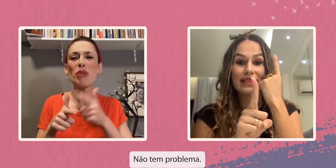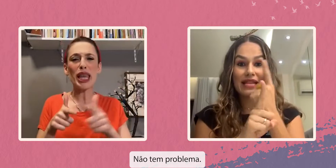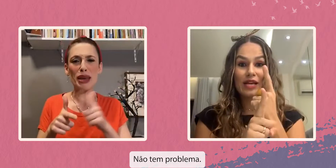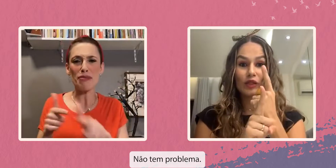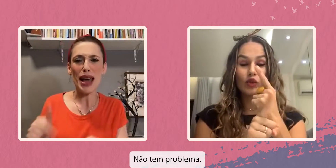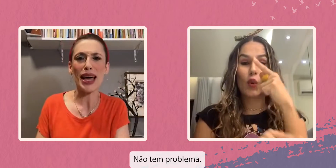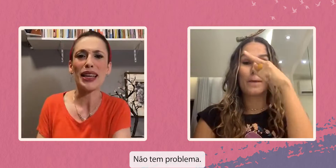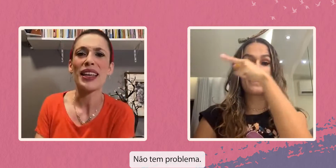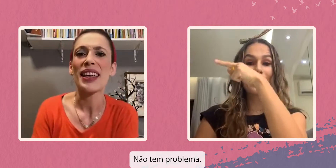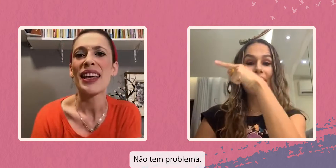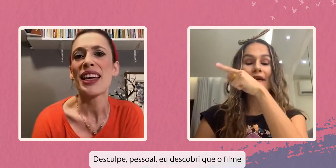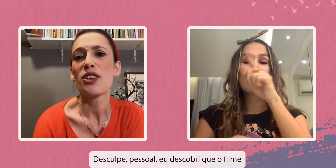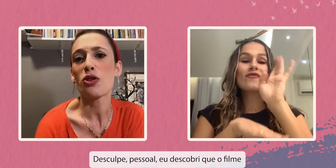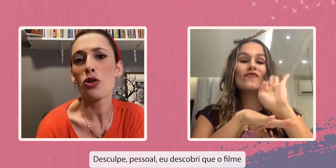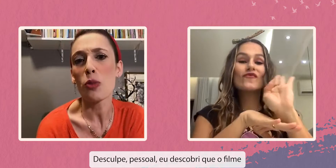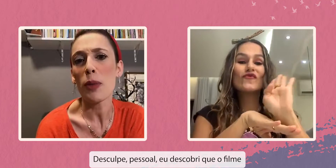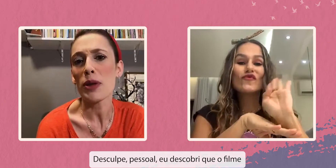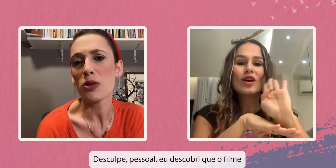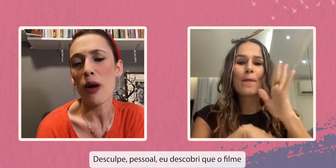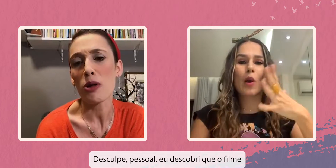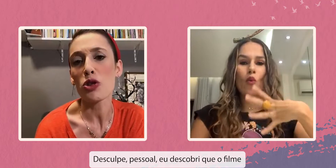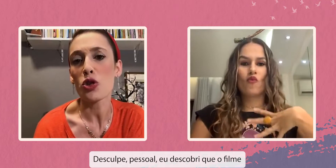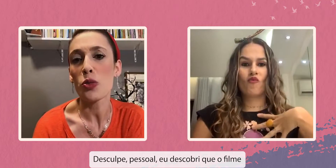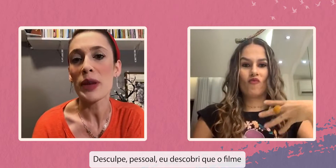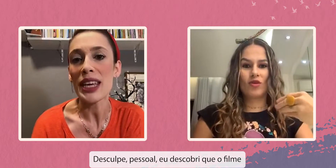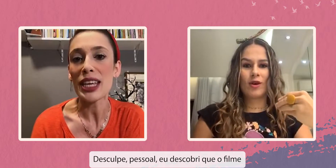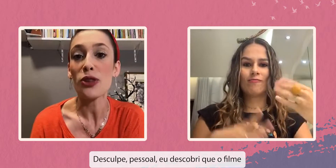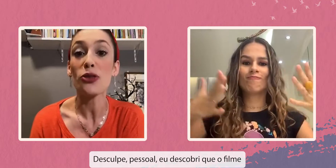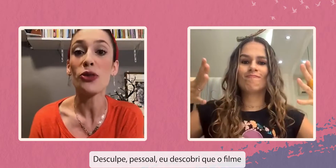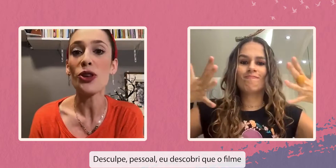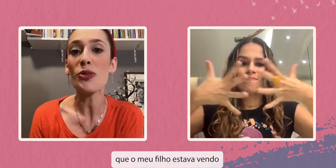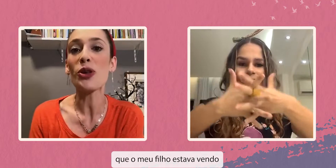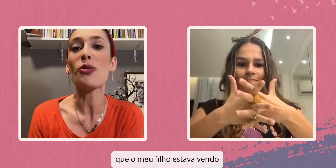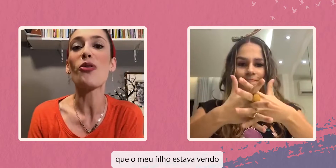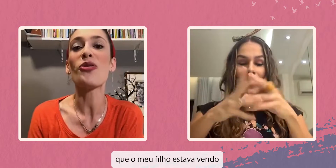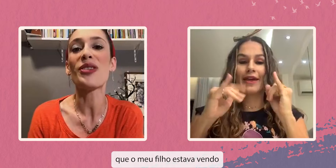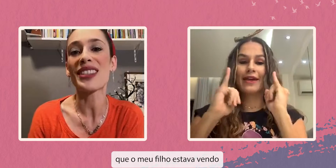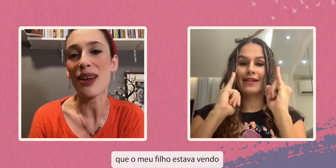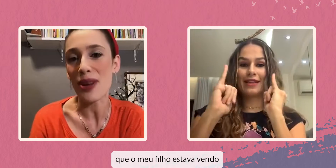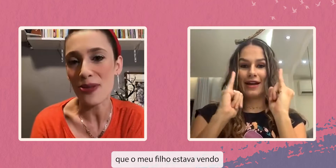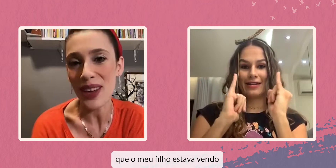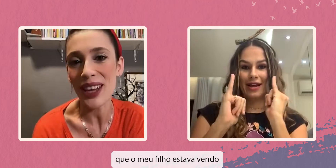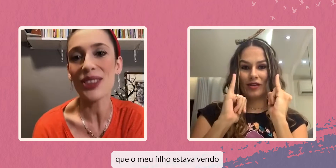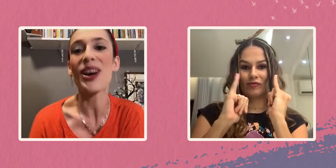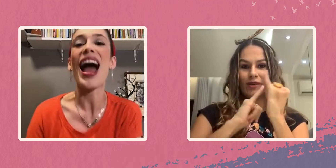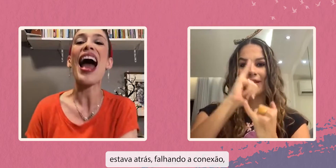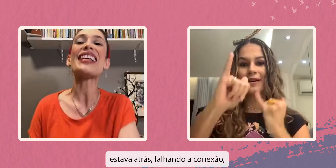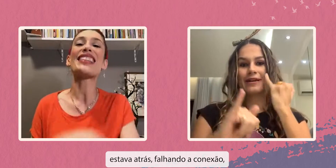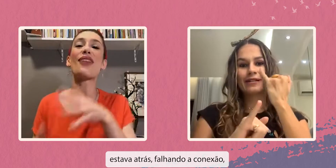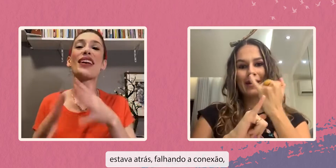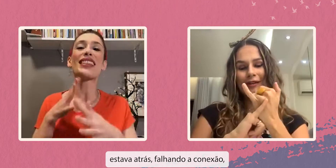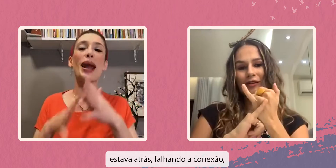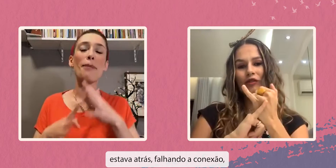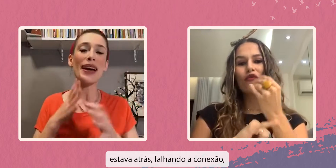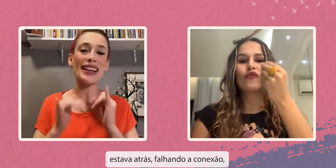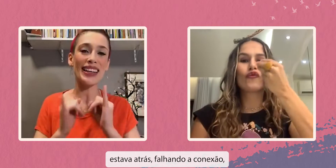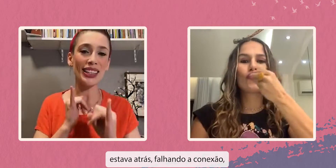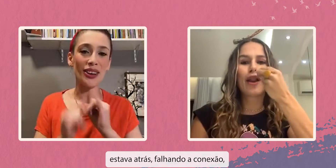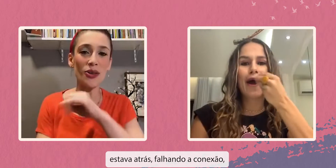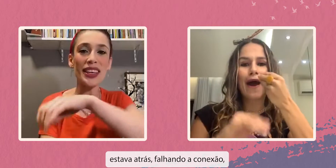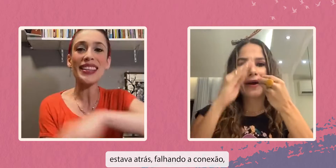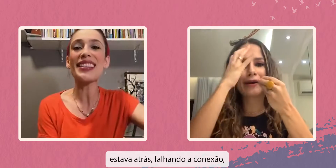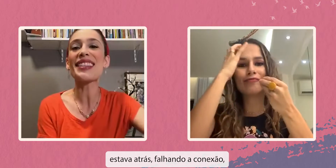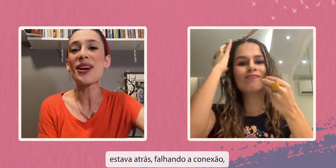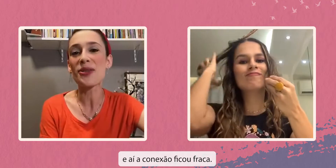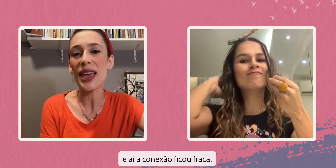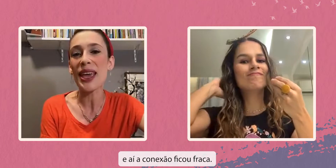tem problema. Desculpe, pessoal, eu descobri que o filme que o meu filho estava vendo estava atrapalhando